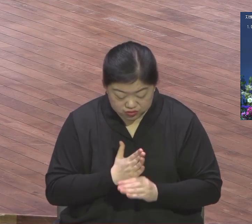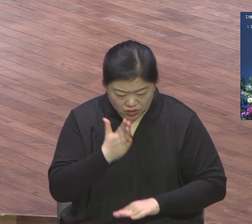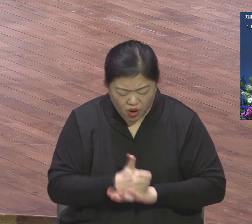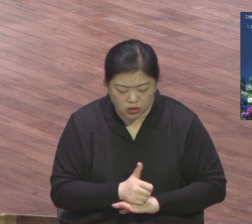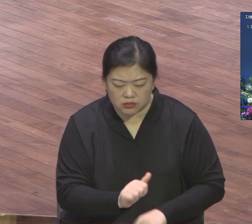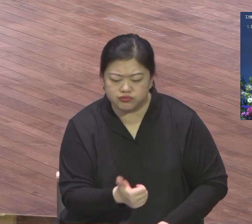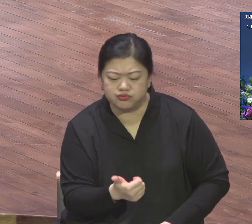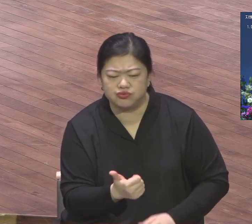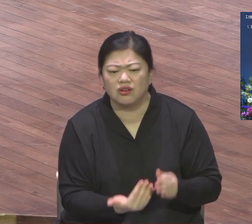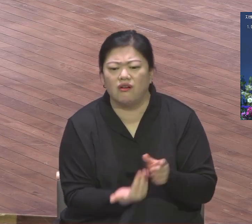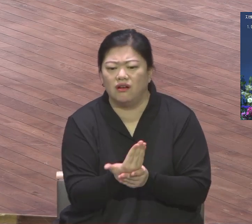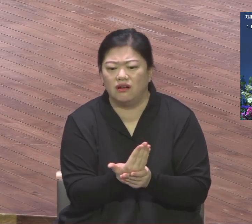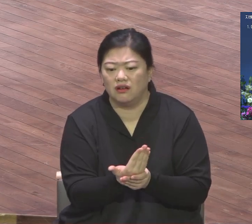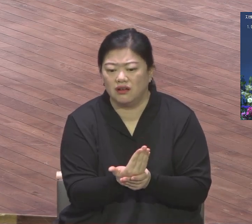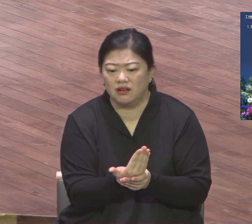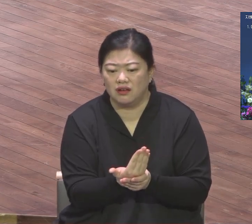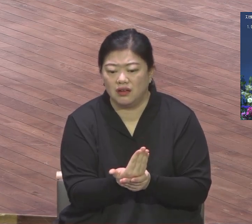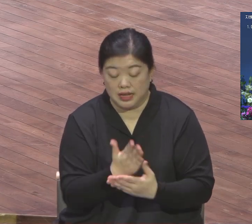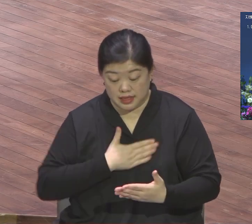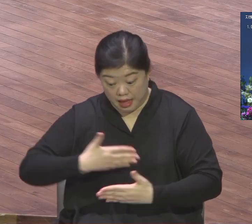나를 바라보면 안 돼요.